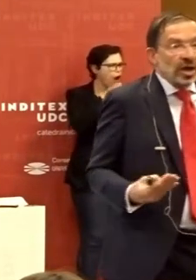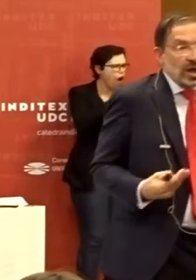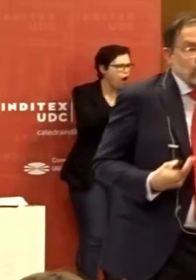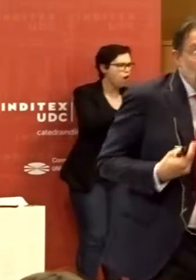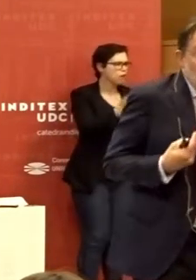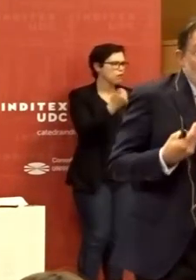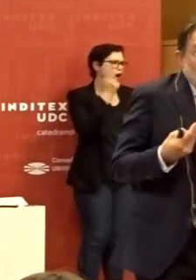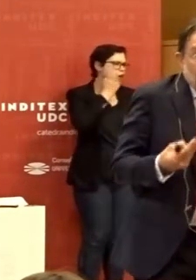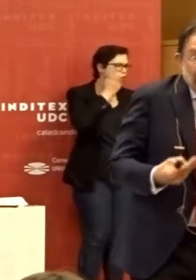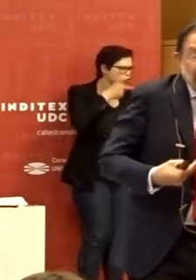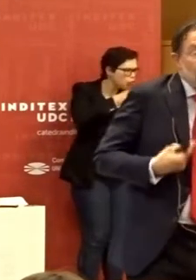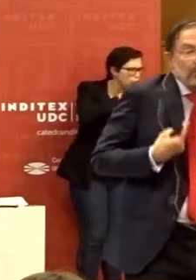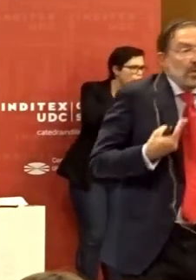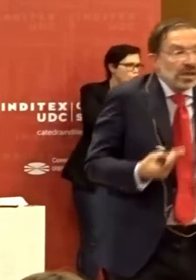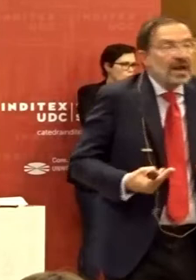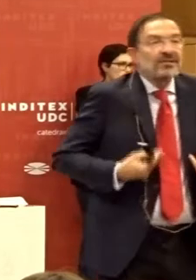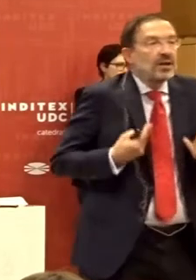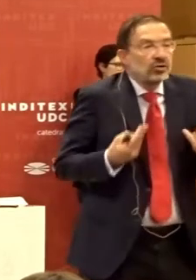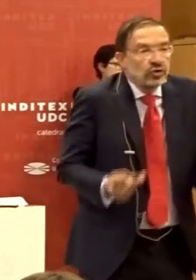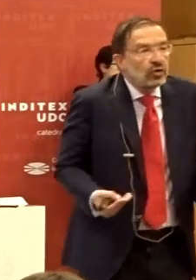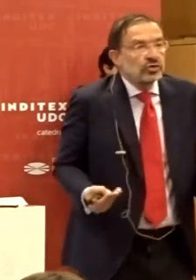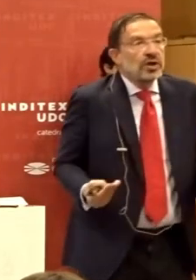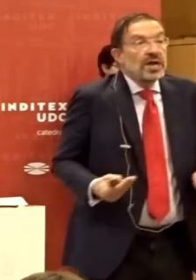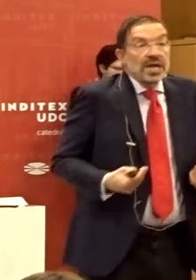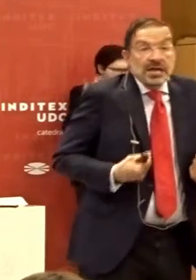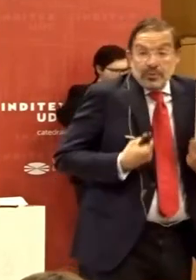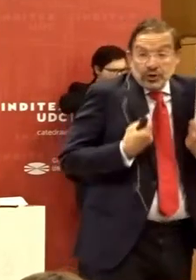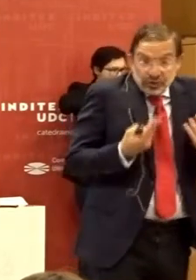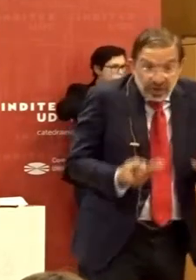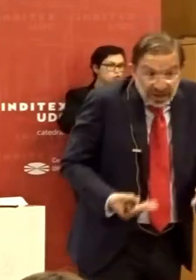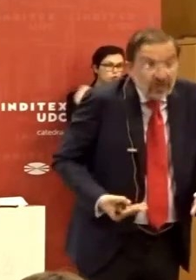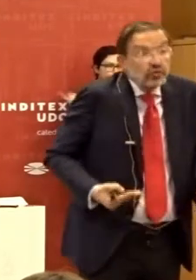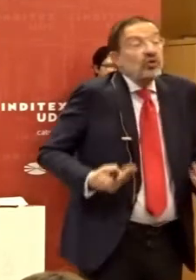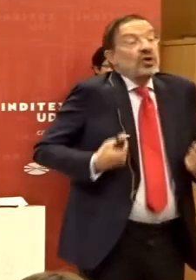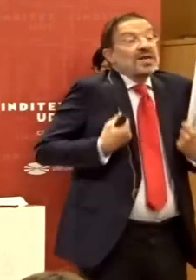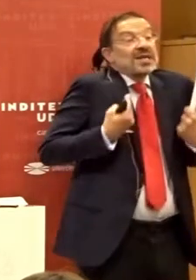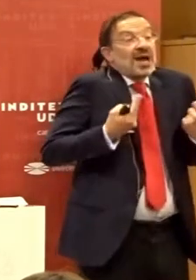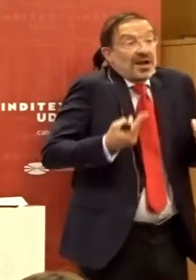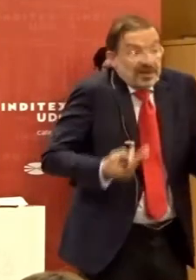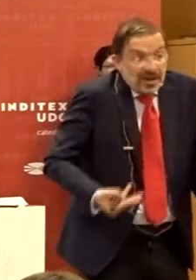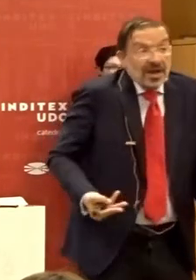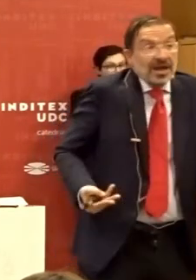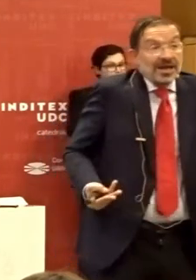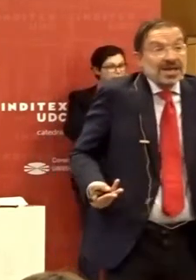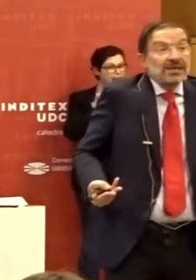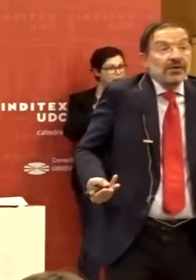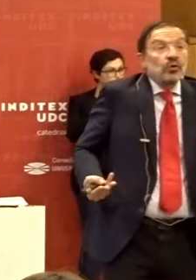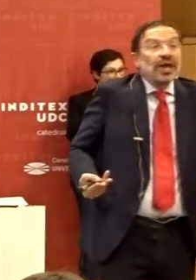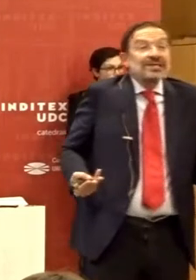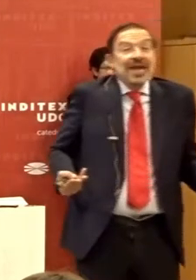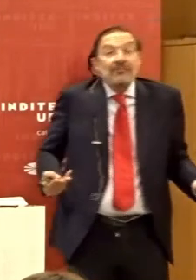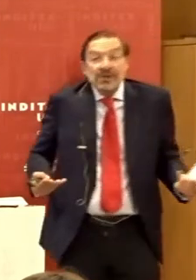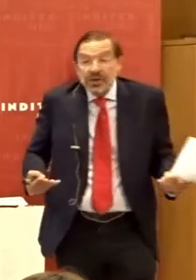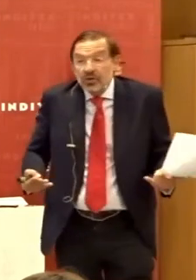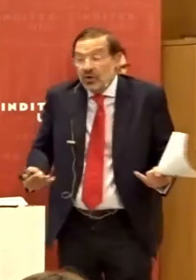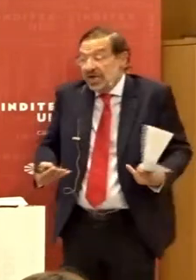eso es esa vivencia la tienen todos. Y por tanto, esas